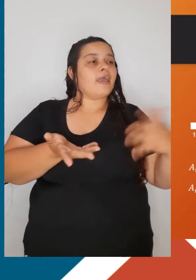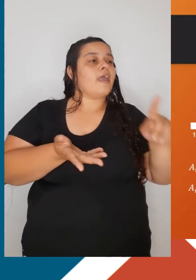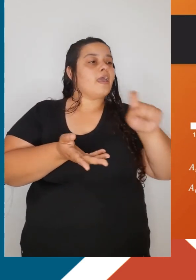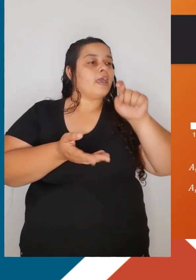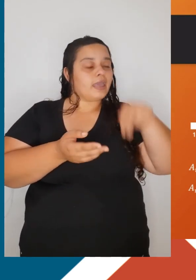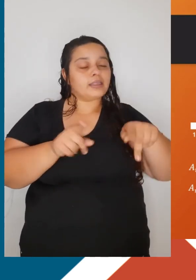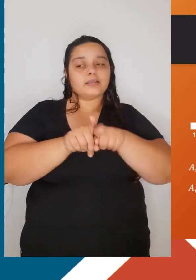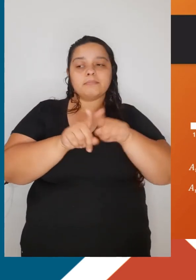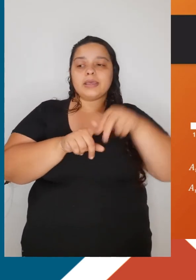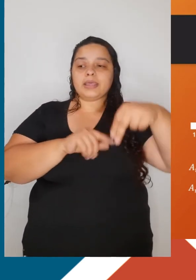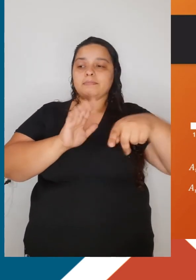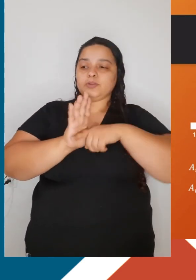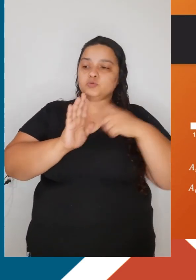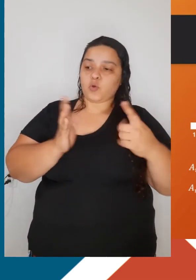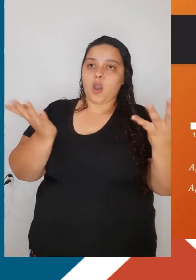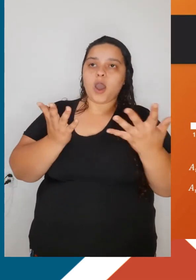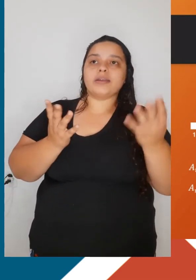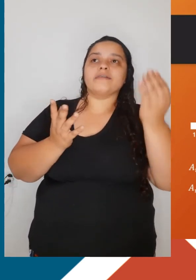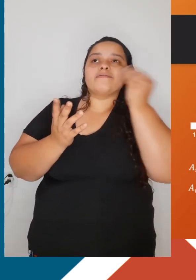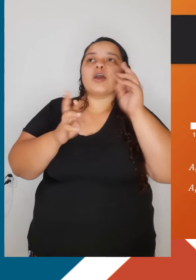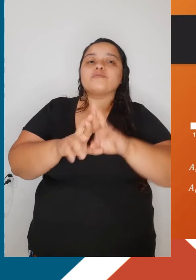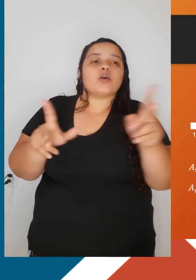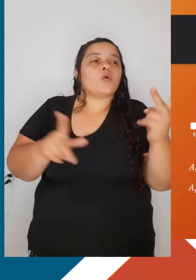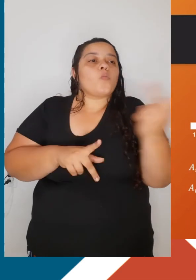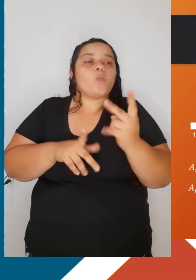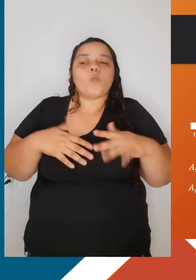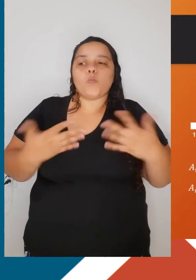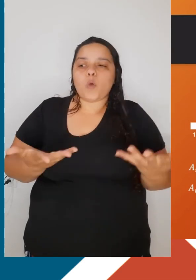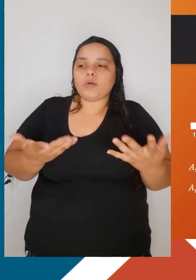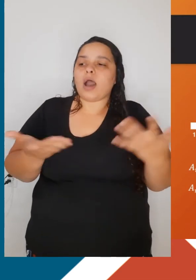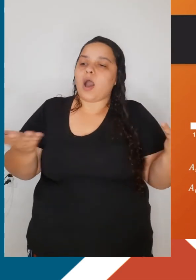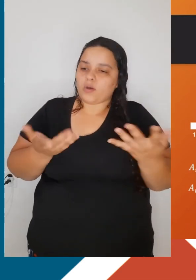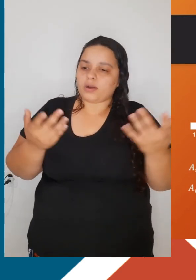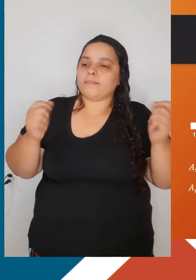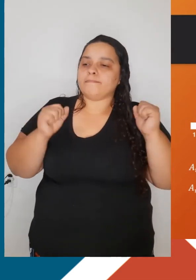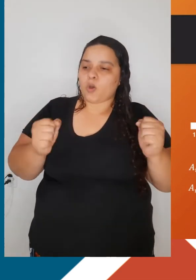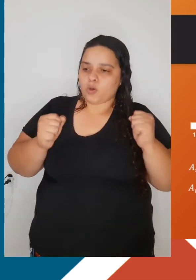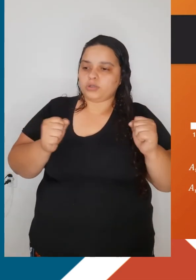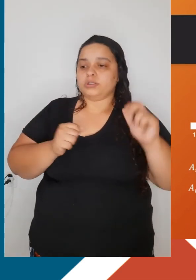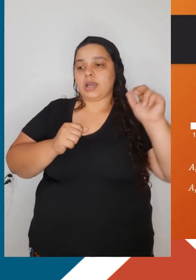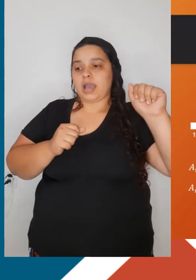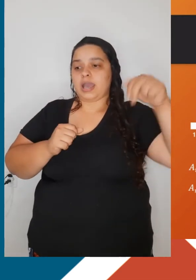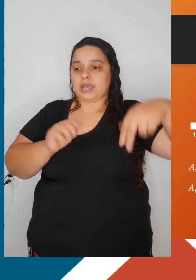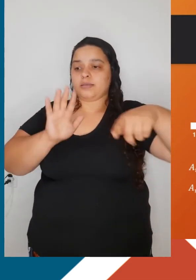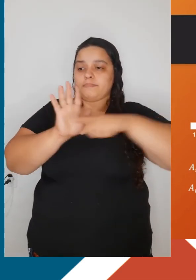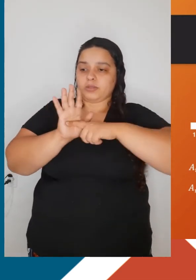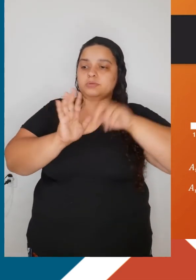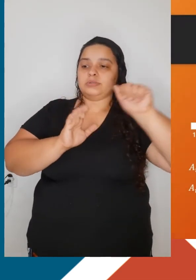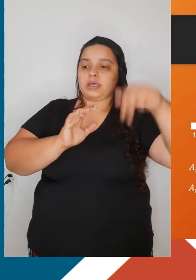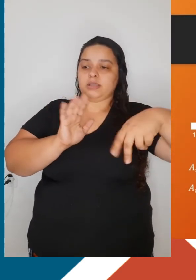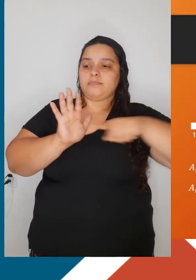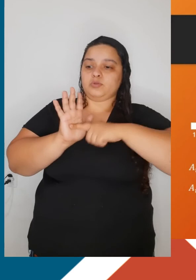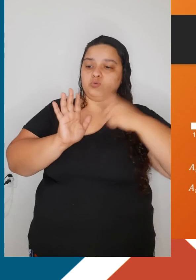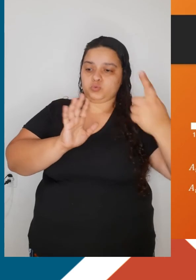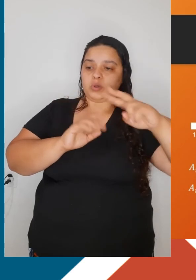n-1. Como a questão nos pede a diferença entre essas áreas, então poderíamos pegar a n menos a